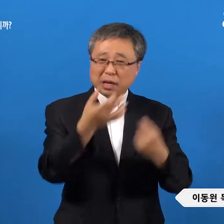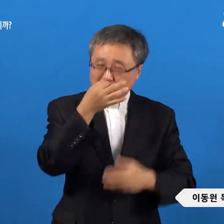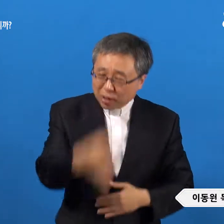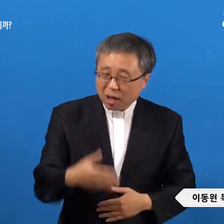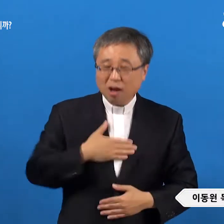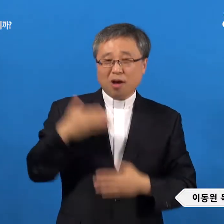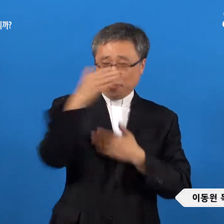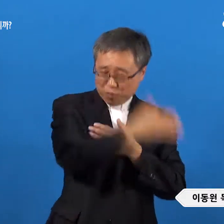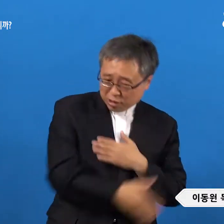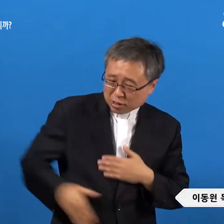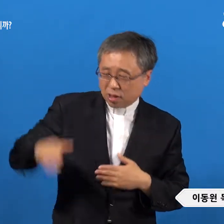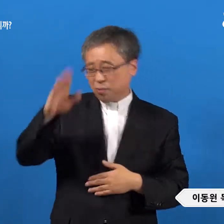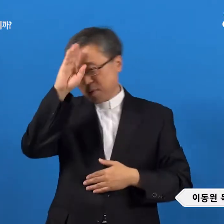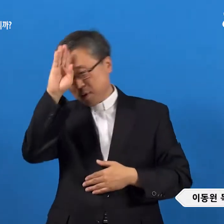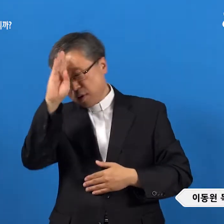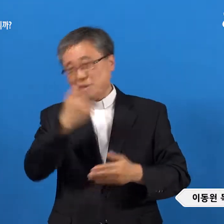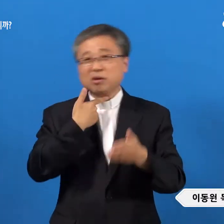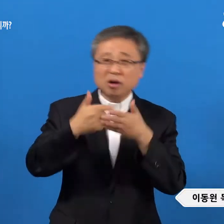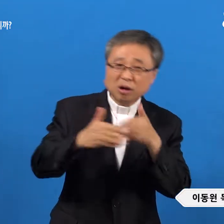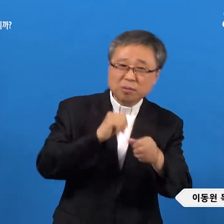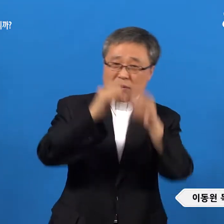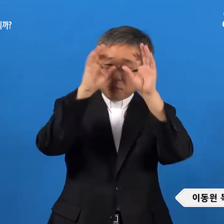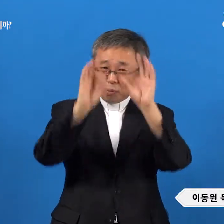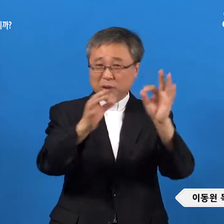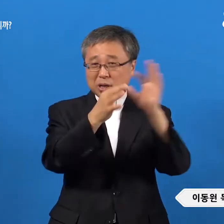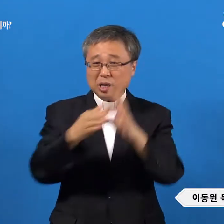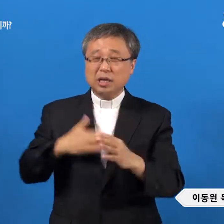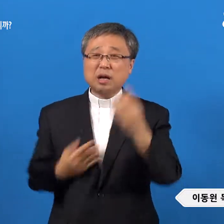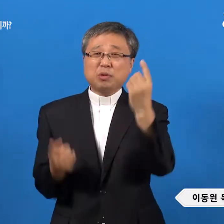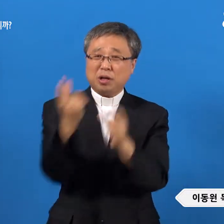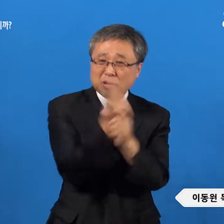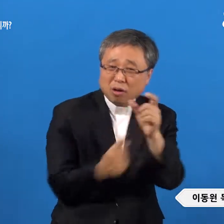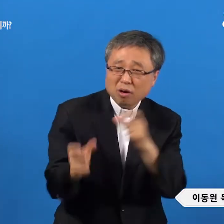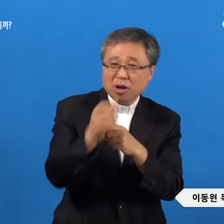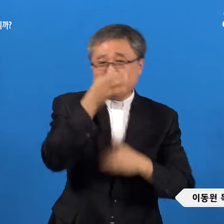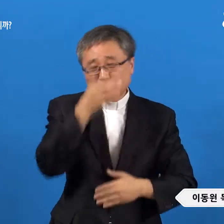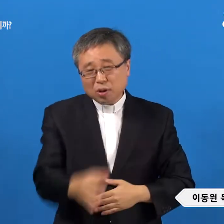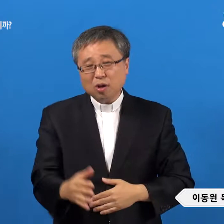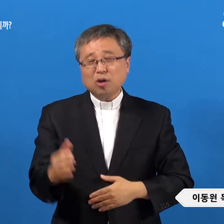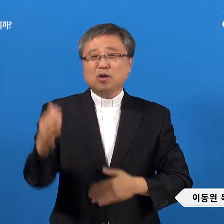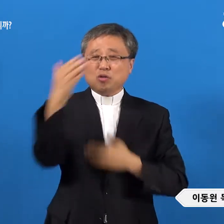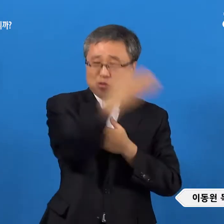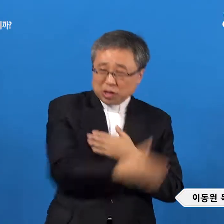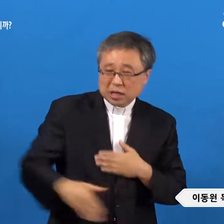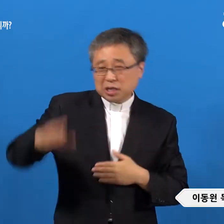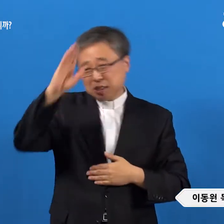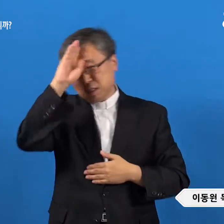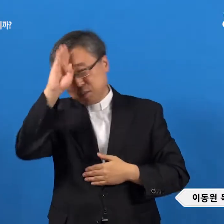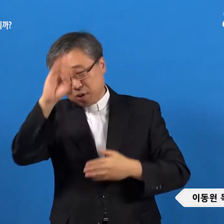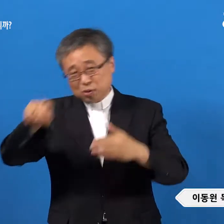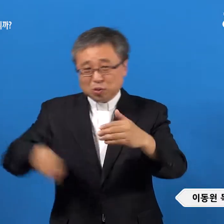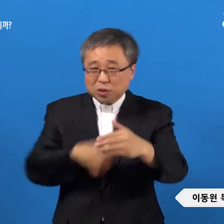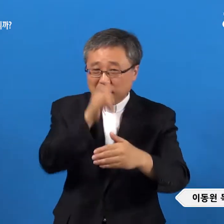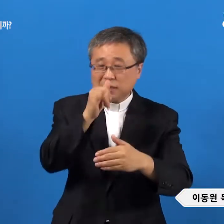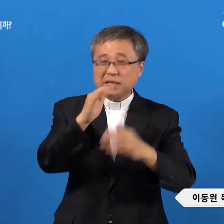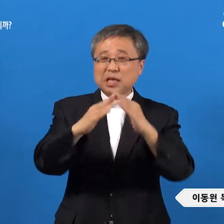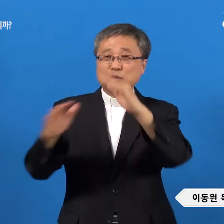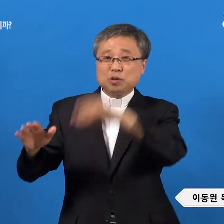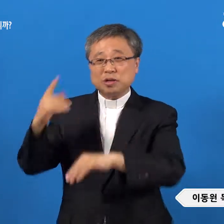힘든데 육체적인 질병을 겪어보면서 나보다 더 힘든 육체적인 질병 속에 있는 이웃들을 생각해냅니다.